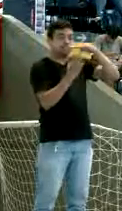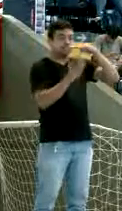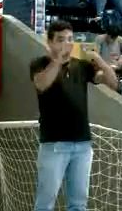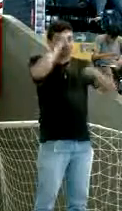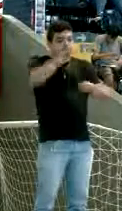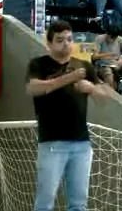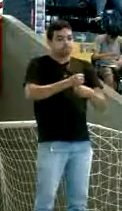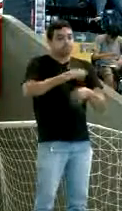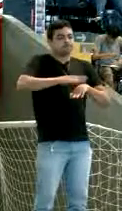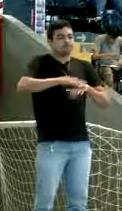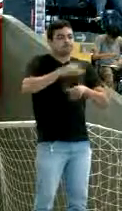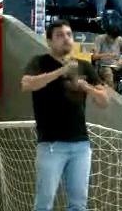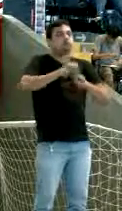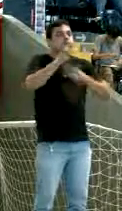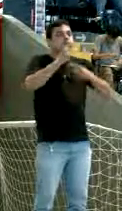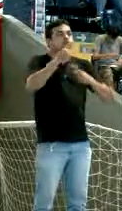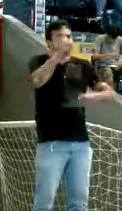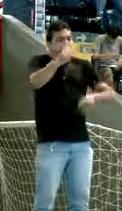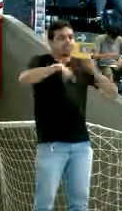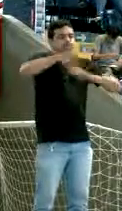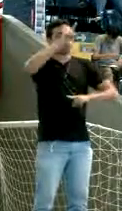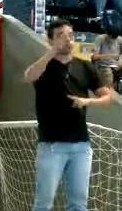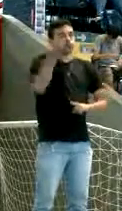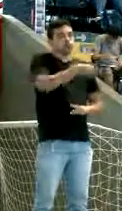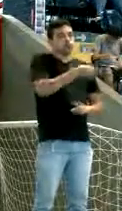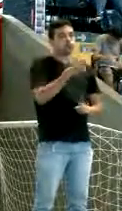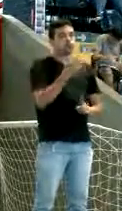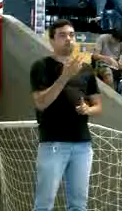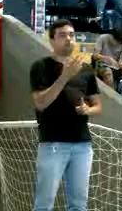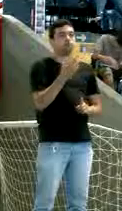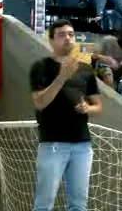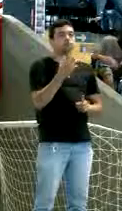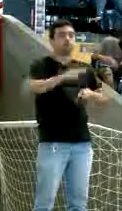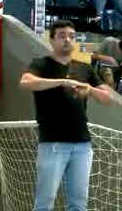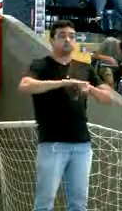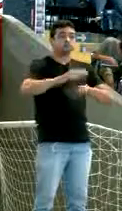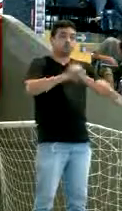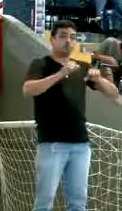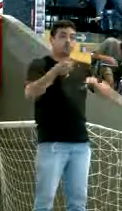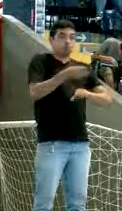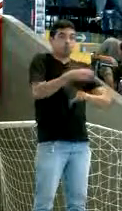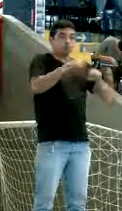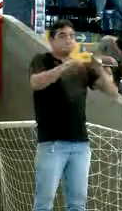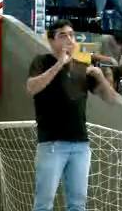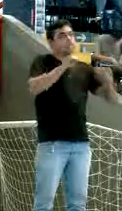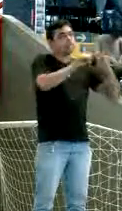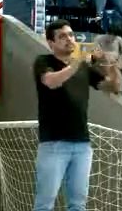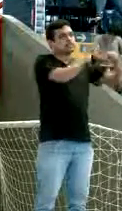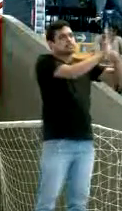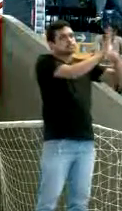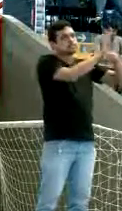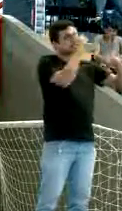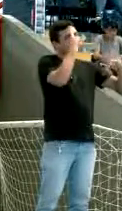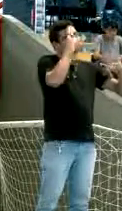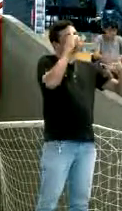que fazer? Se reinventar, se superar, se renovar. Então o cinema começou a se